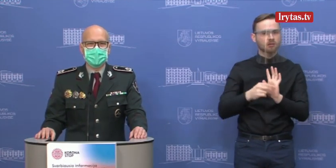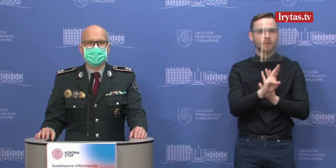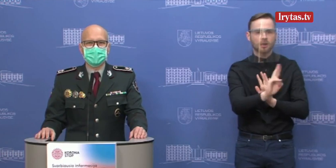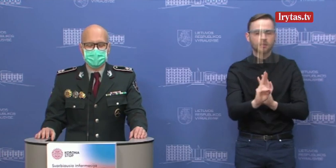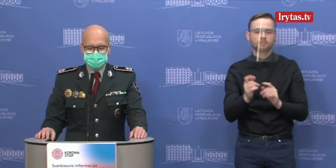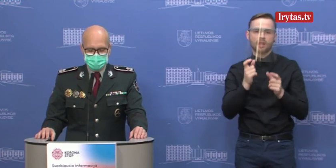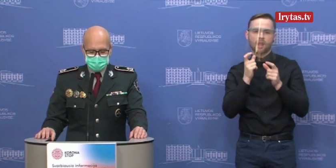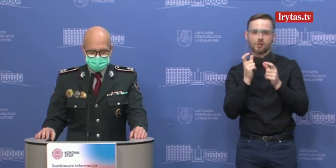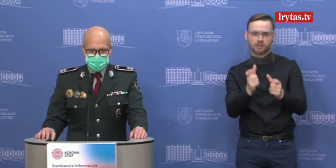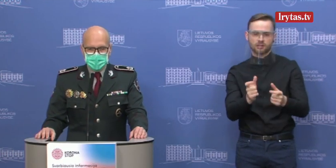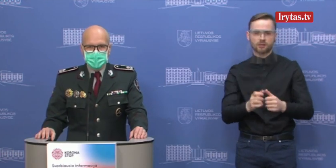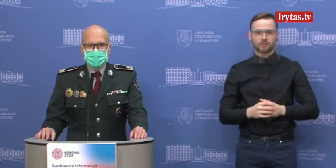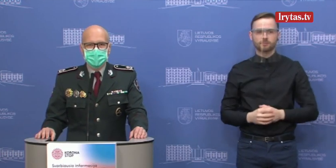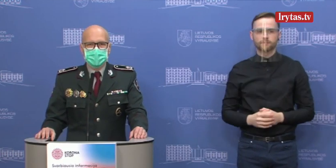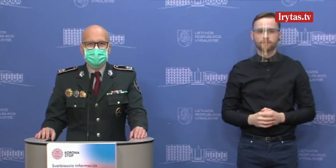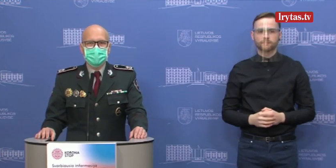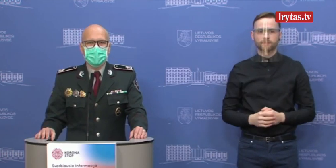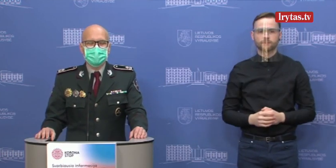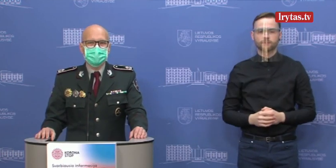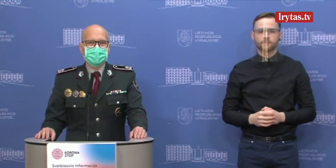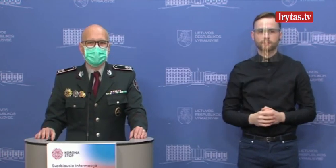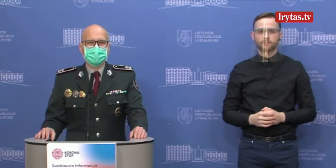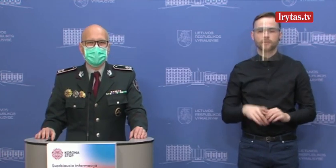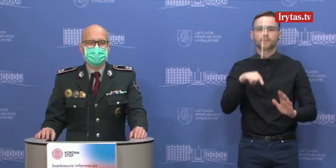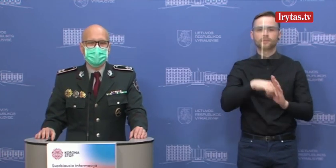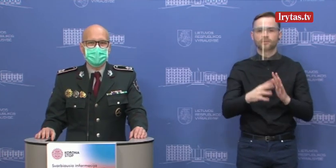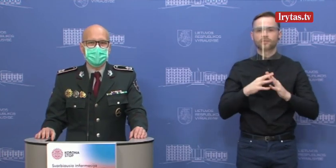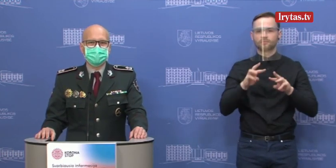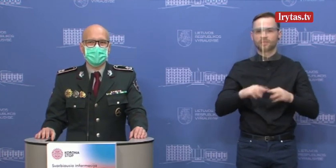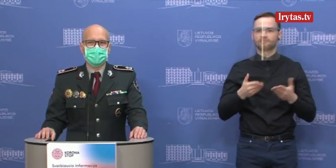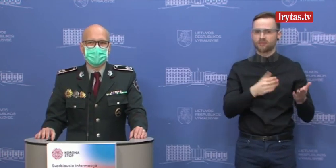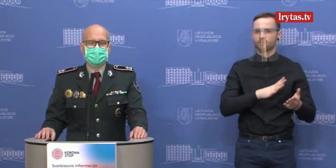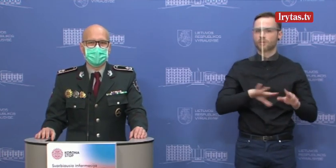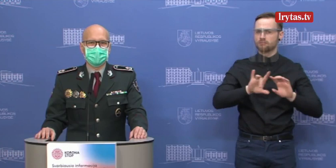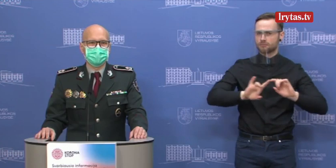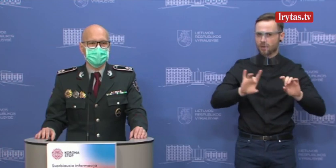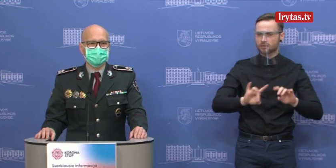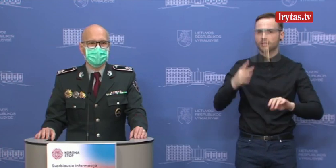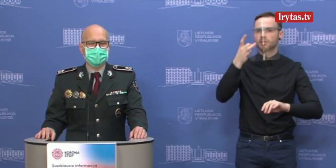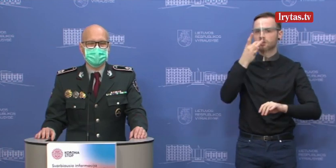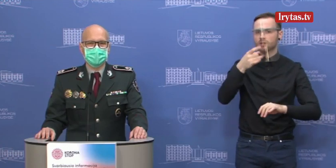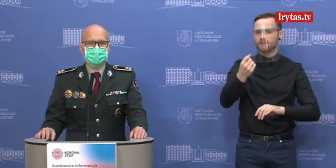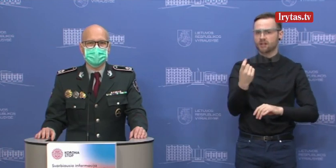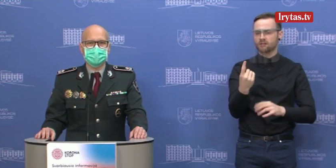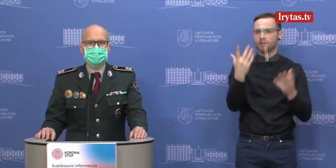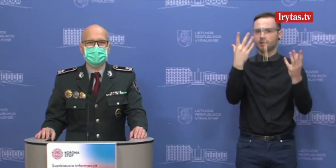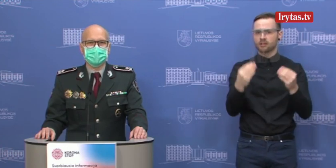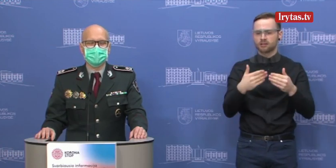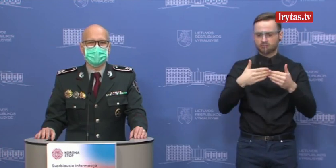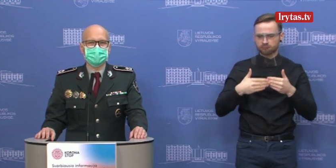visus klausimus. Kaip jau minėjo vidaus reikalų ministrė, nuo gegužės 11